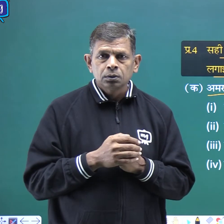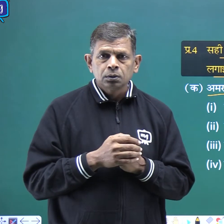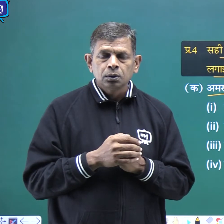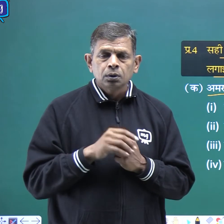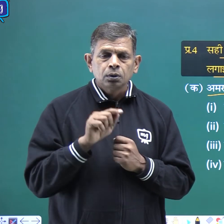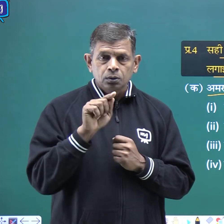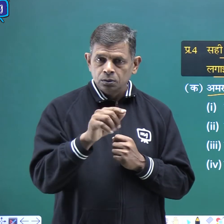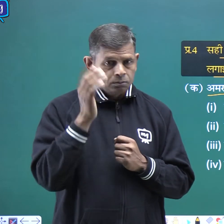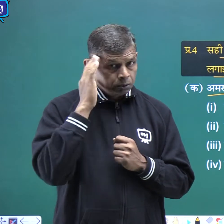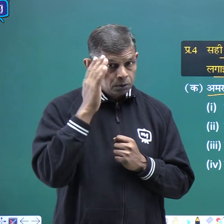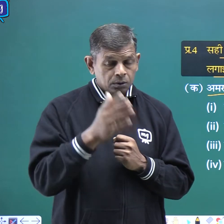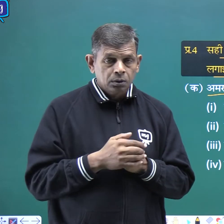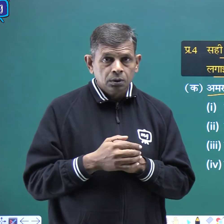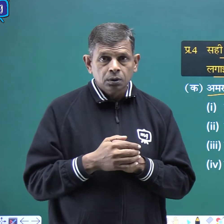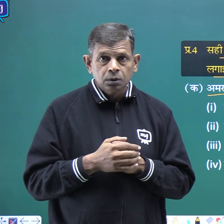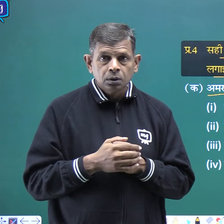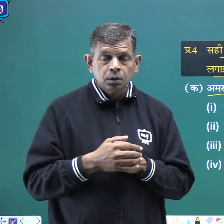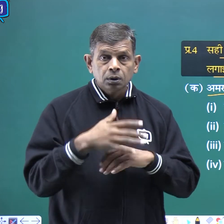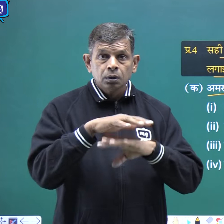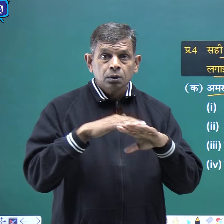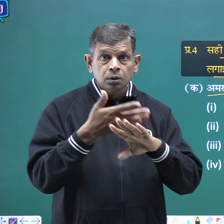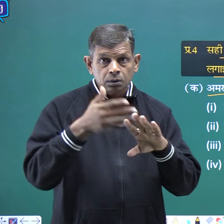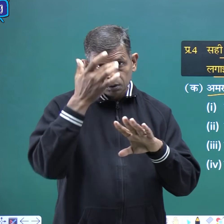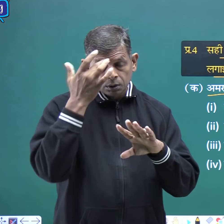तुम जानते हो ना, अमरबेल